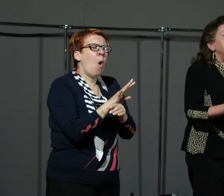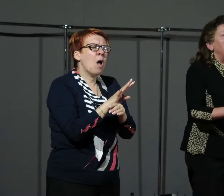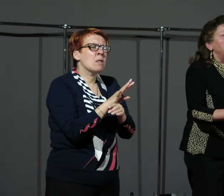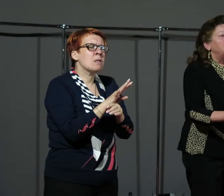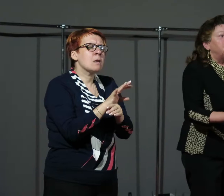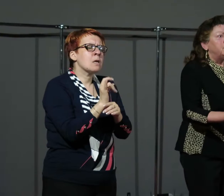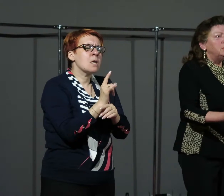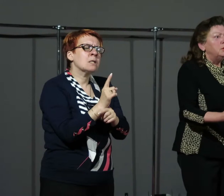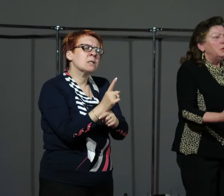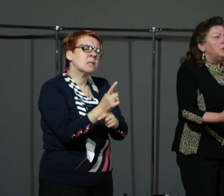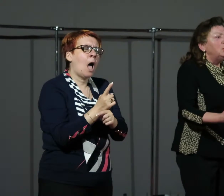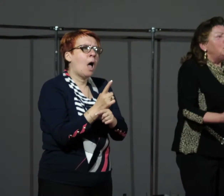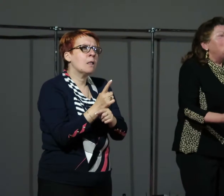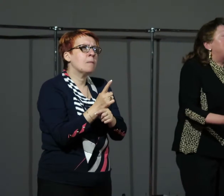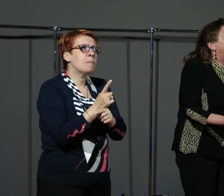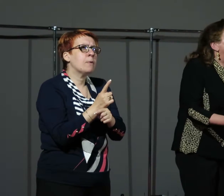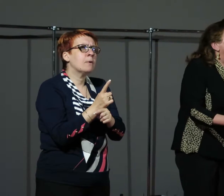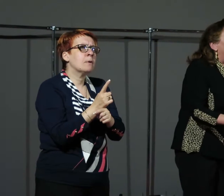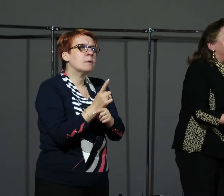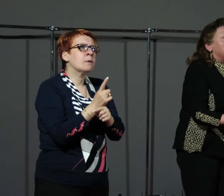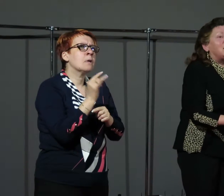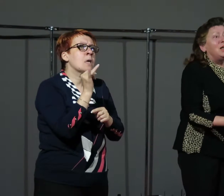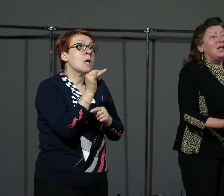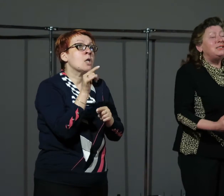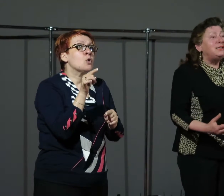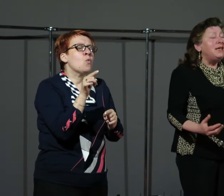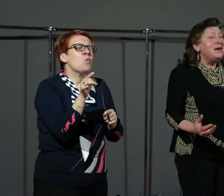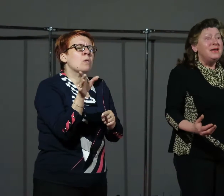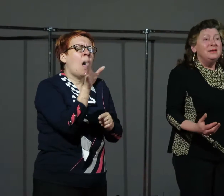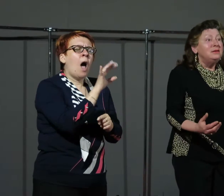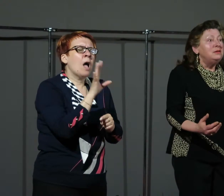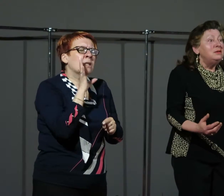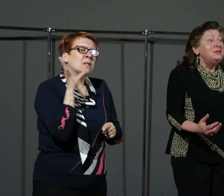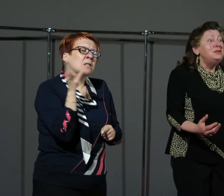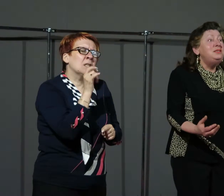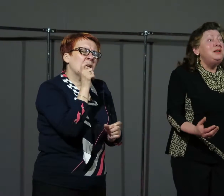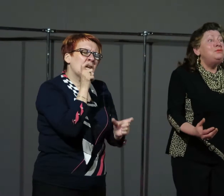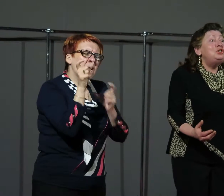Огонь!» И зал. И тут они заголосили.